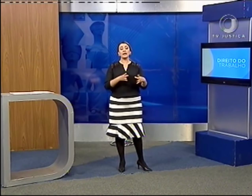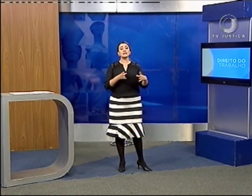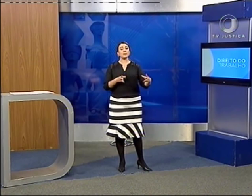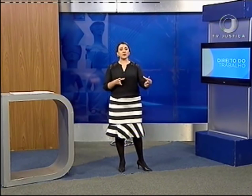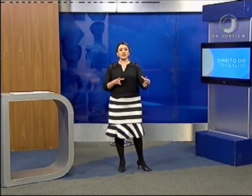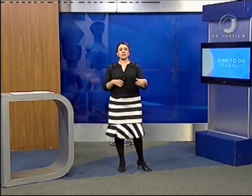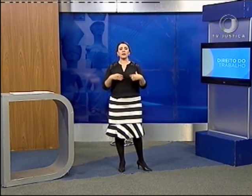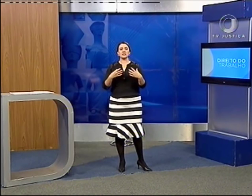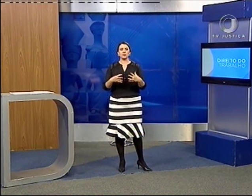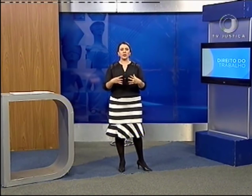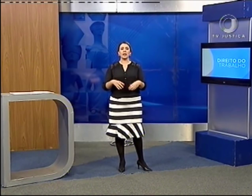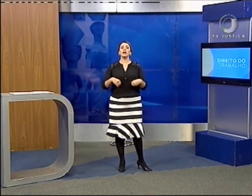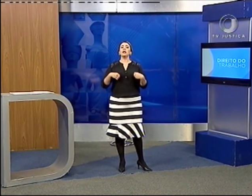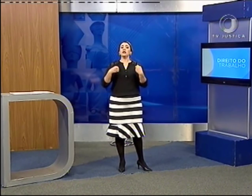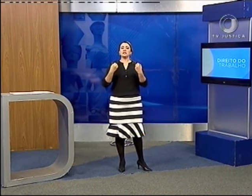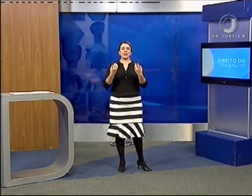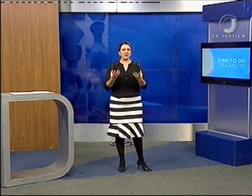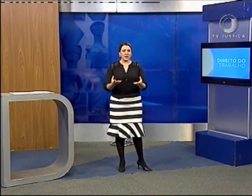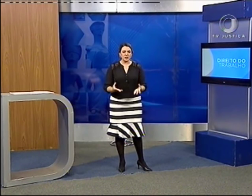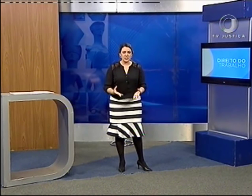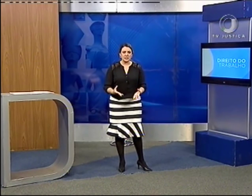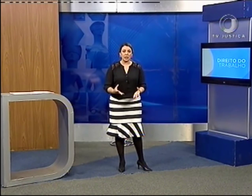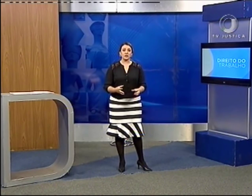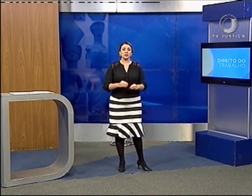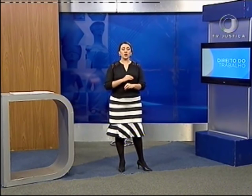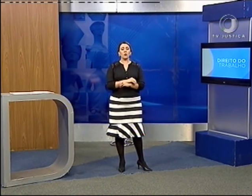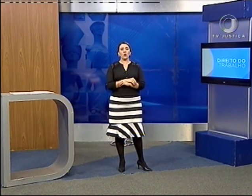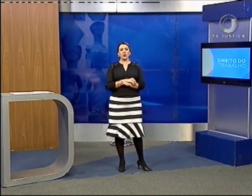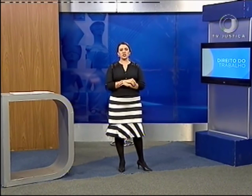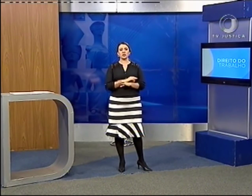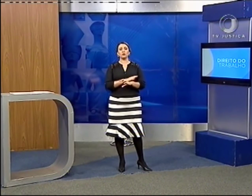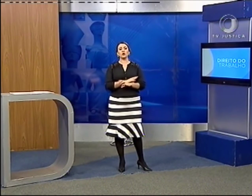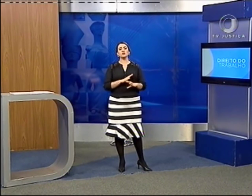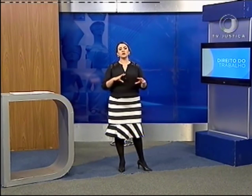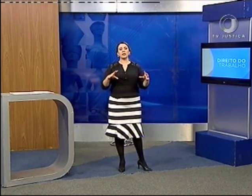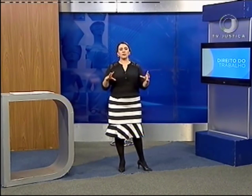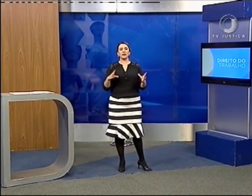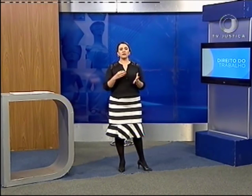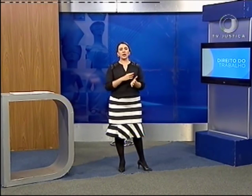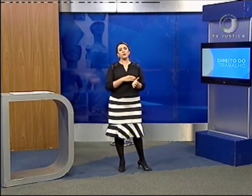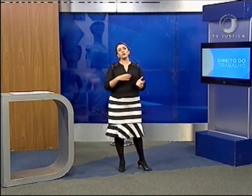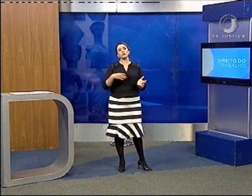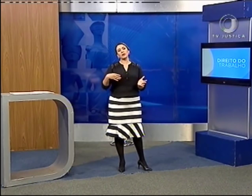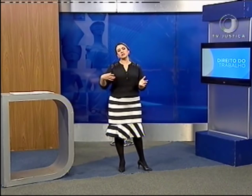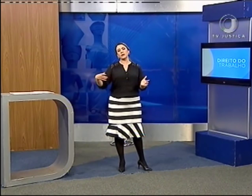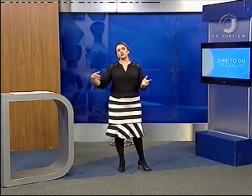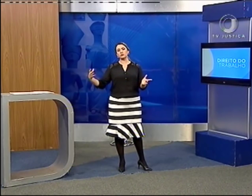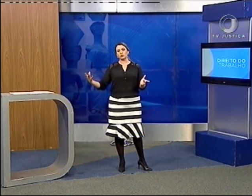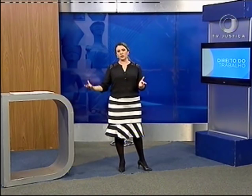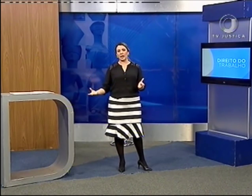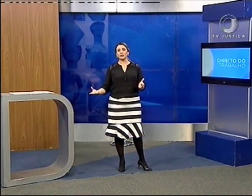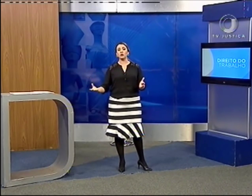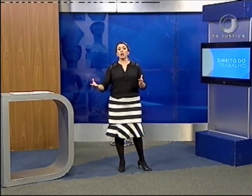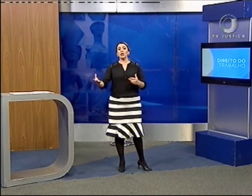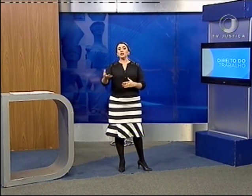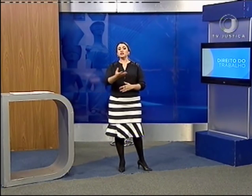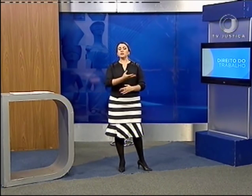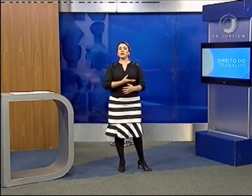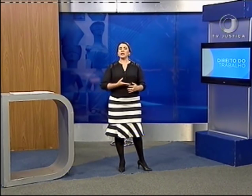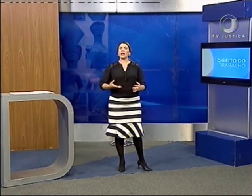regras à proteção a essa mulher se ela ficar gestante. Então, hoje, o nosso ordenamento ele é muito mais bem estruturado de maneira